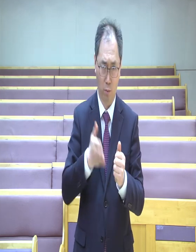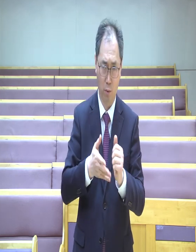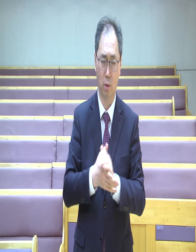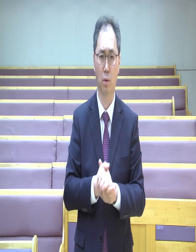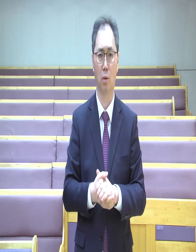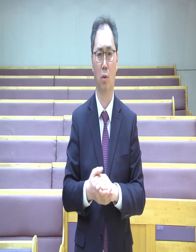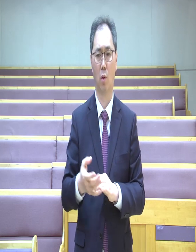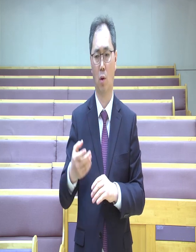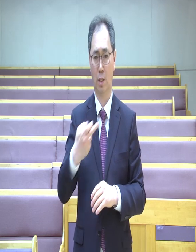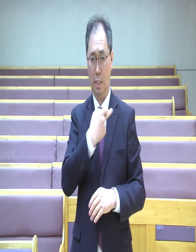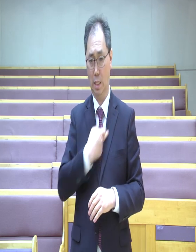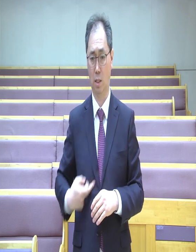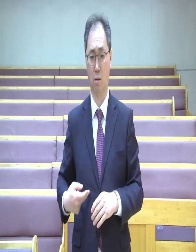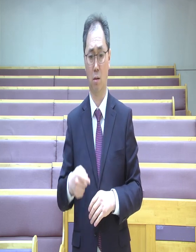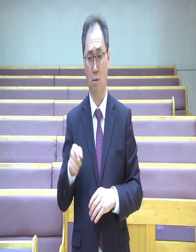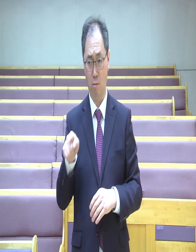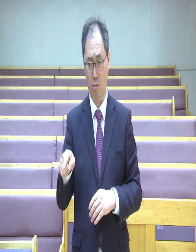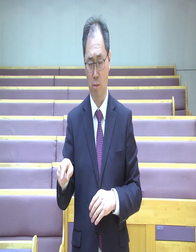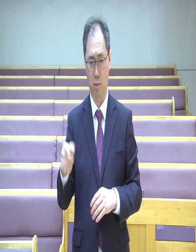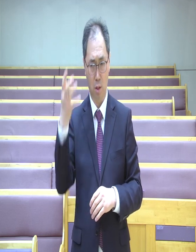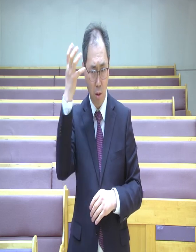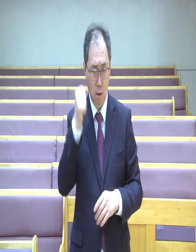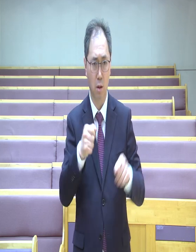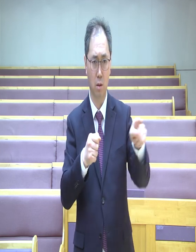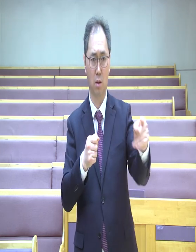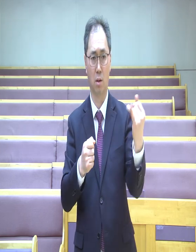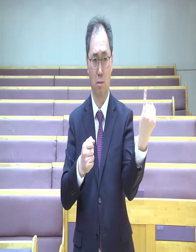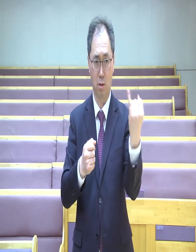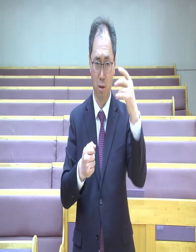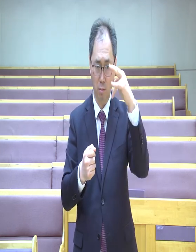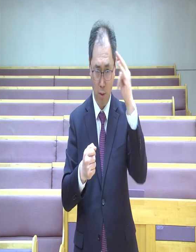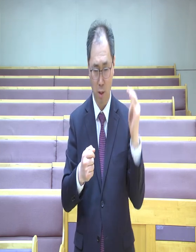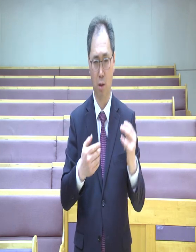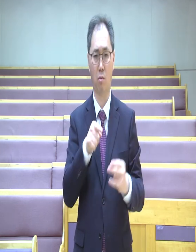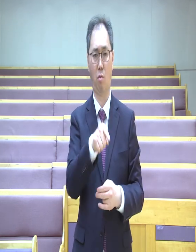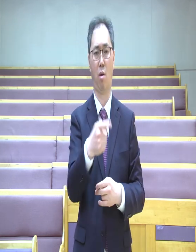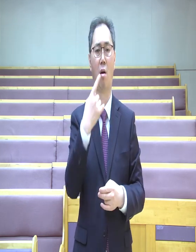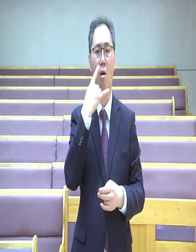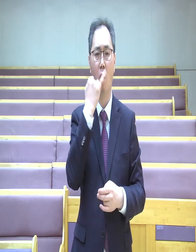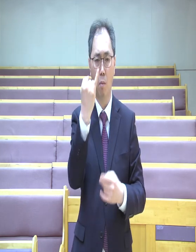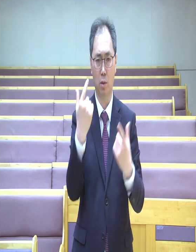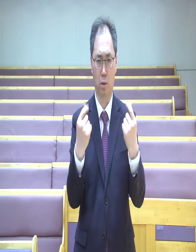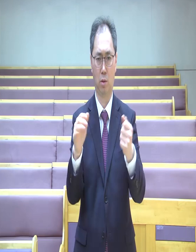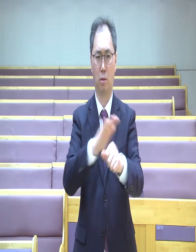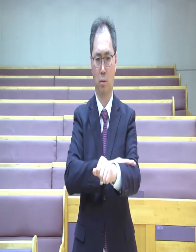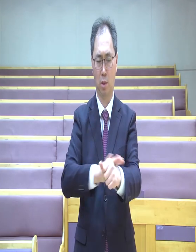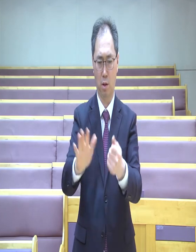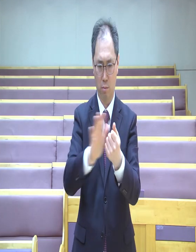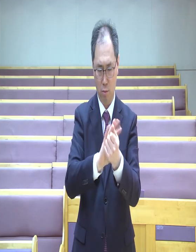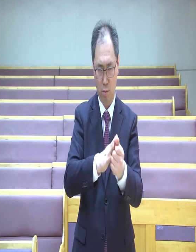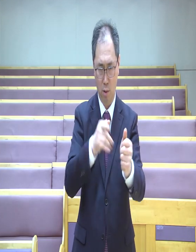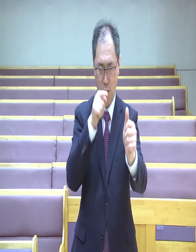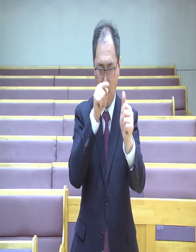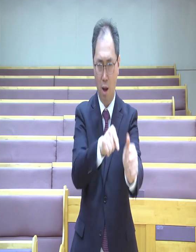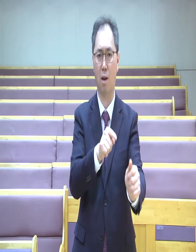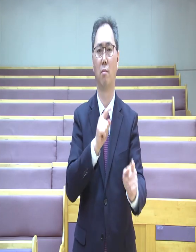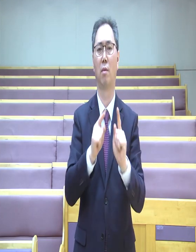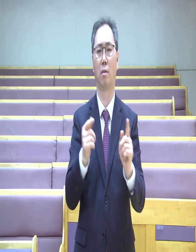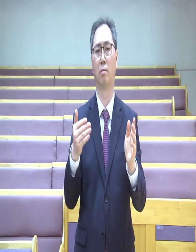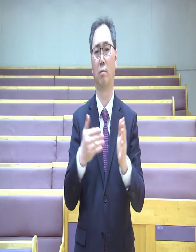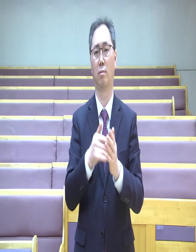보라 내 어머니라 하신대 그때부터 그 제자가 자기 집에 모시니라.